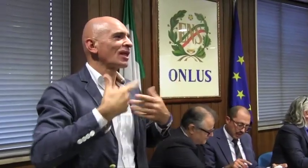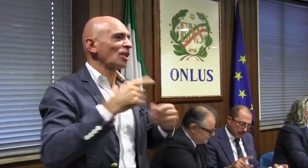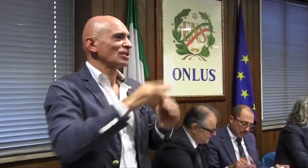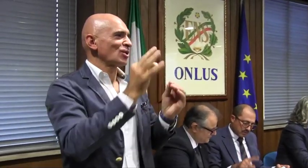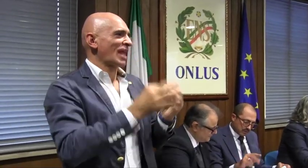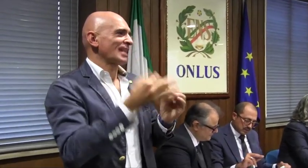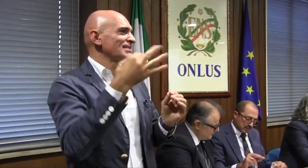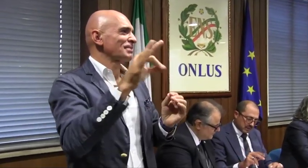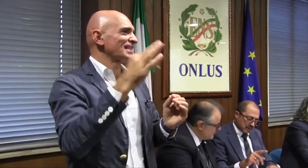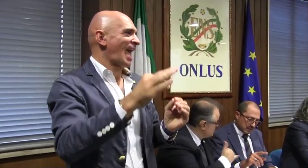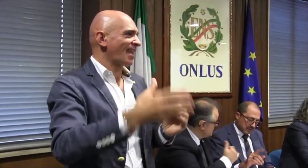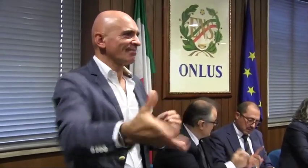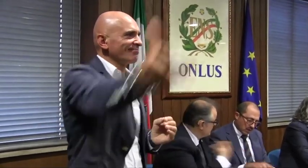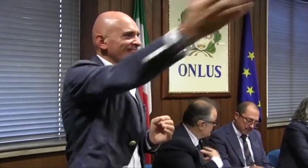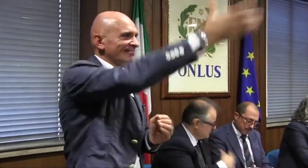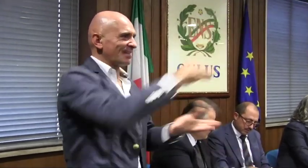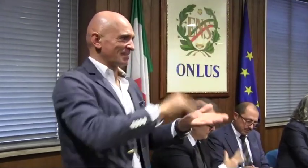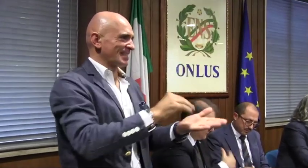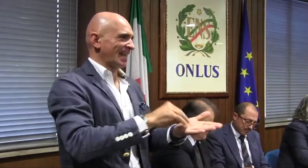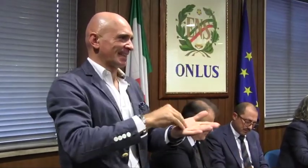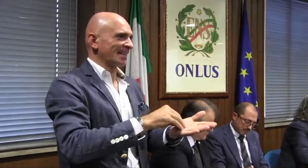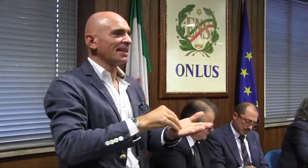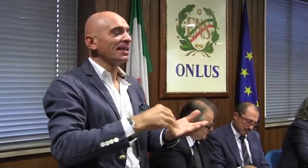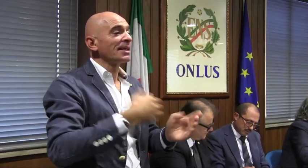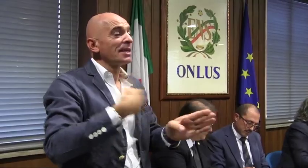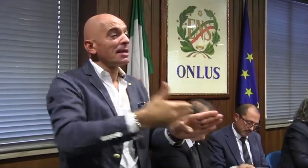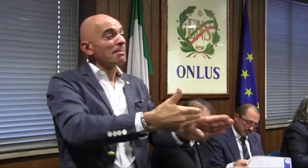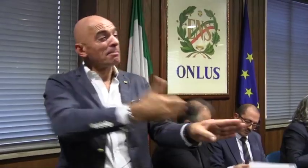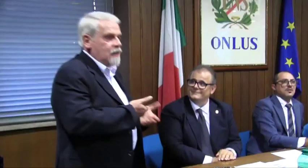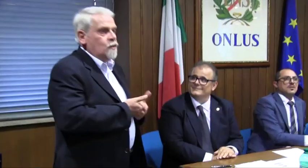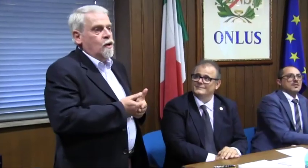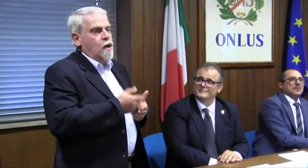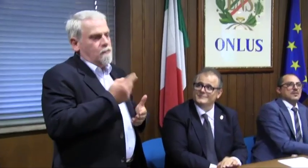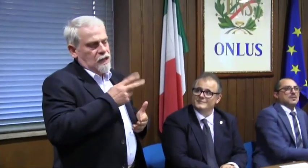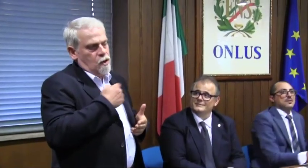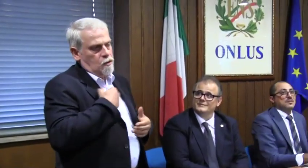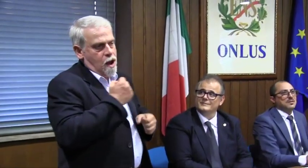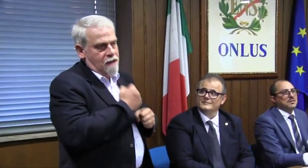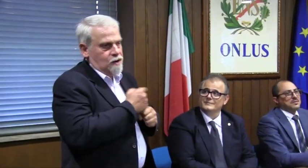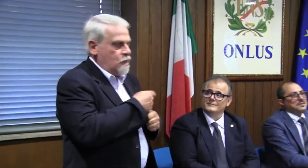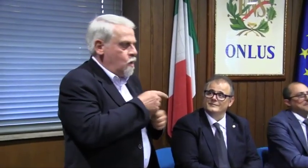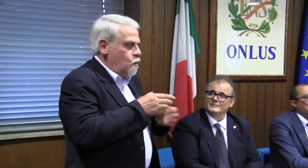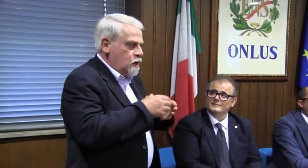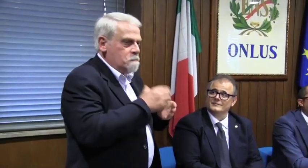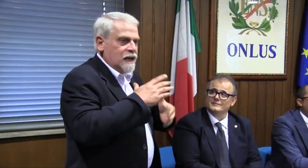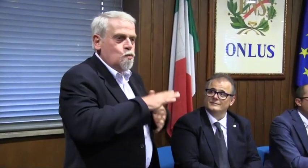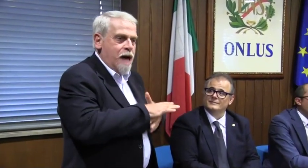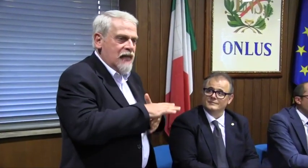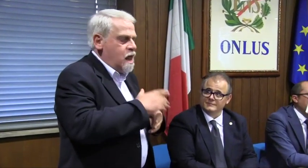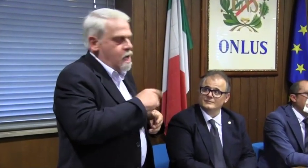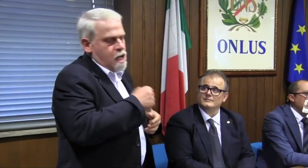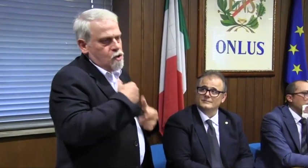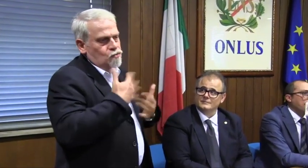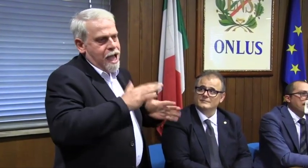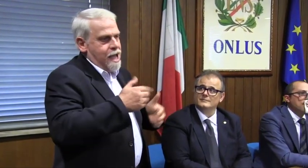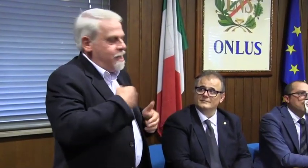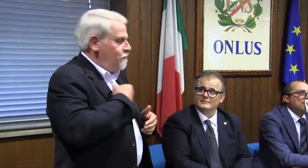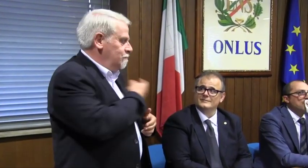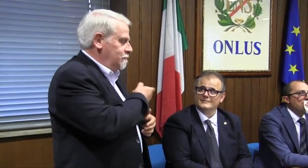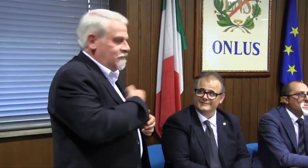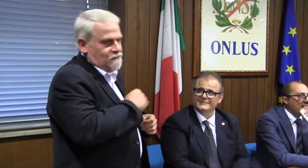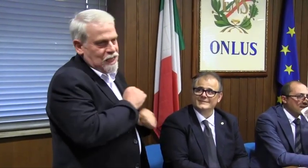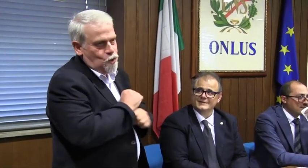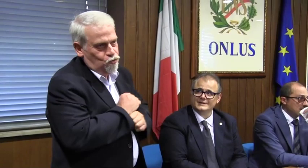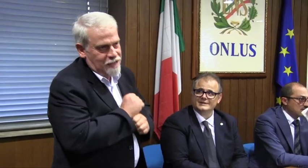presidente e sono molto contento perché è una giornata speciale. Grazie a tutti chiaramente per l'invito. Abbiamo lavorato